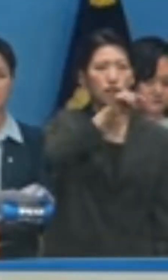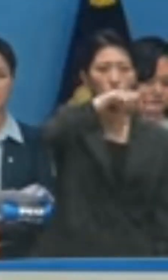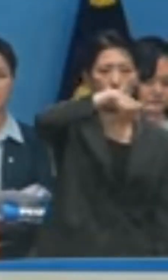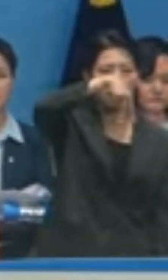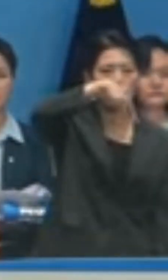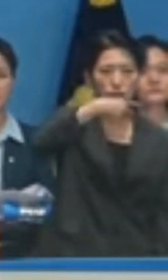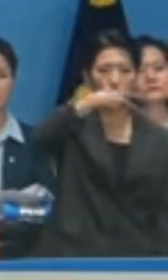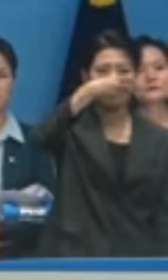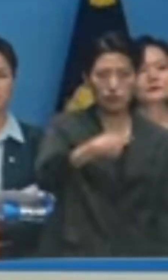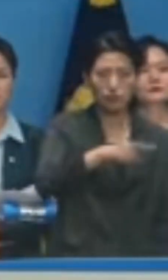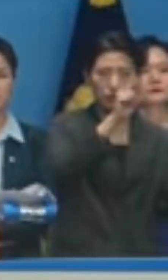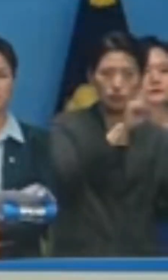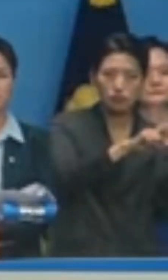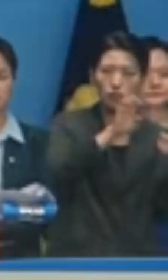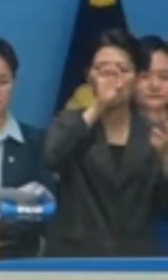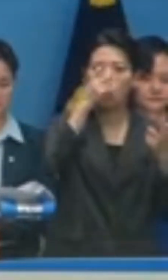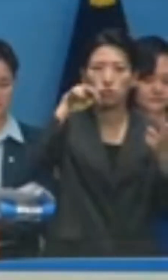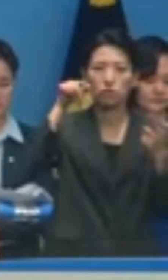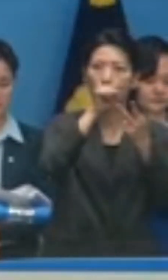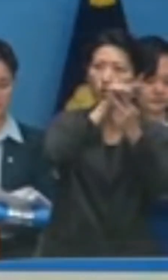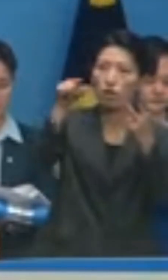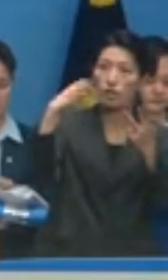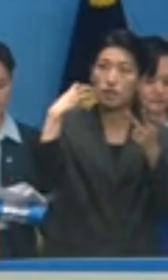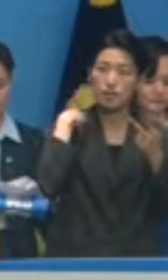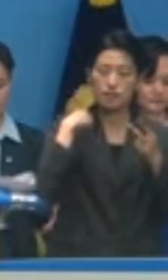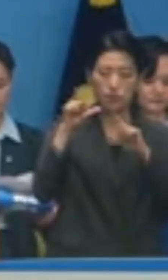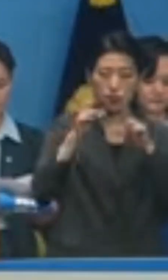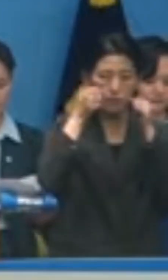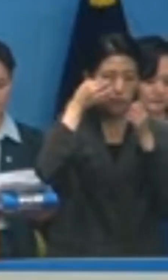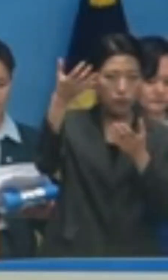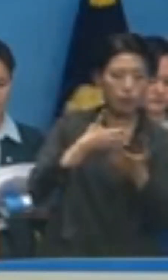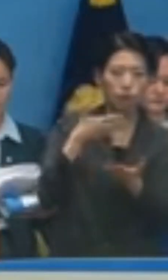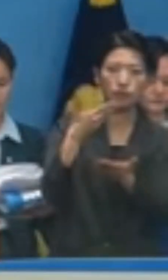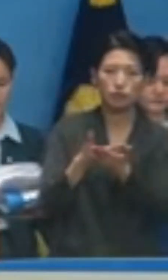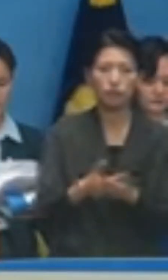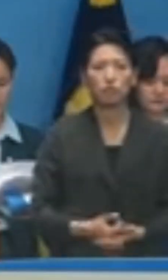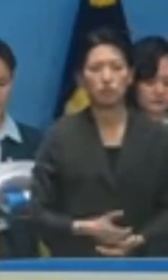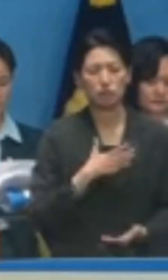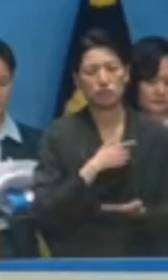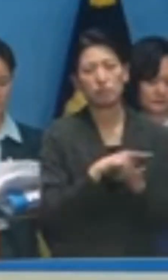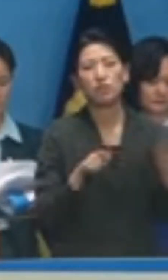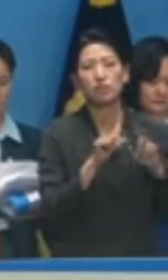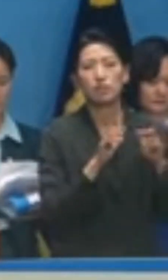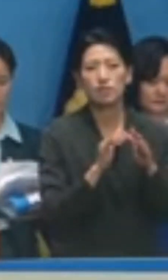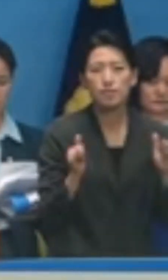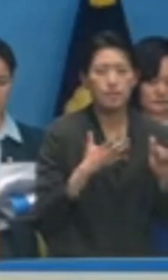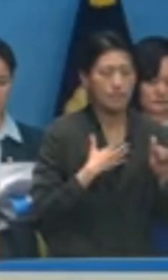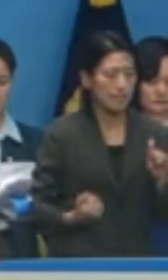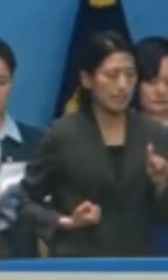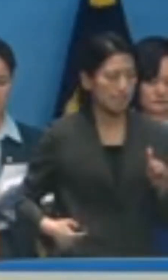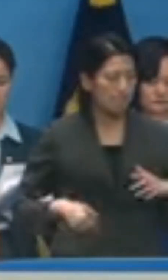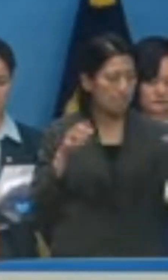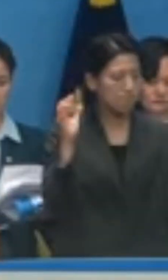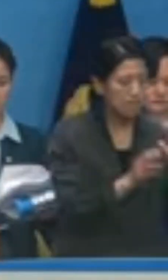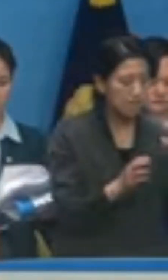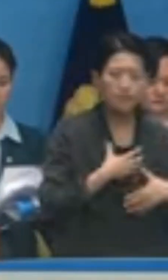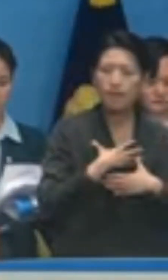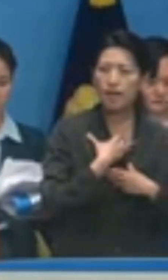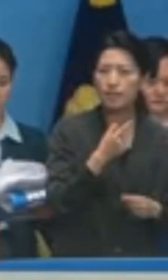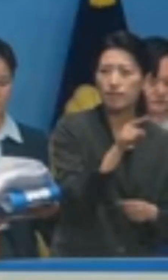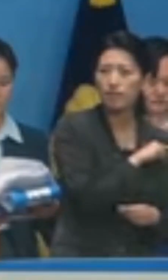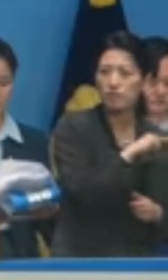EH는 정당한 요구를 즉시 받아들여 책임 있는 조치를 취하십시오. 저희 피해 주민들은 끝까지 단결하여 안전을 지켜낼